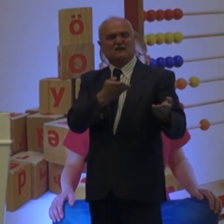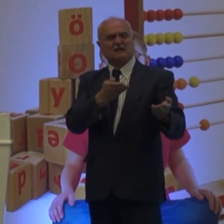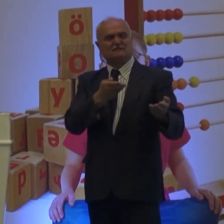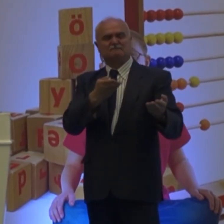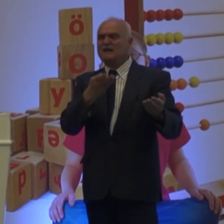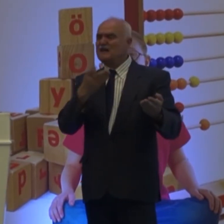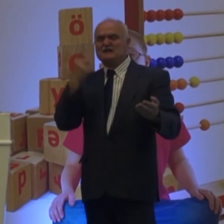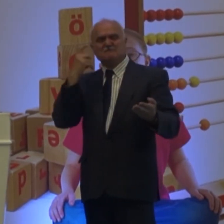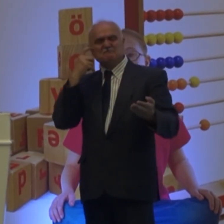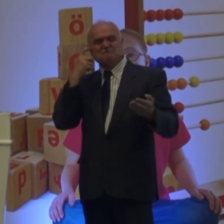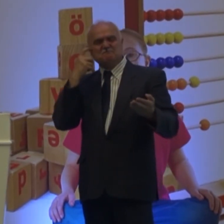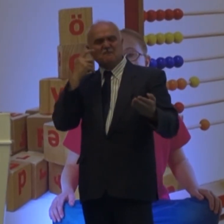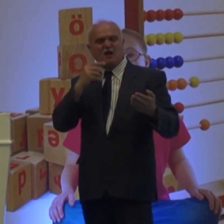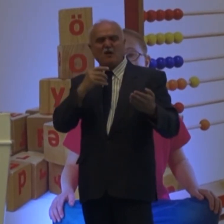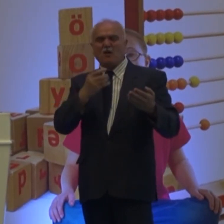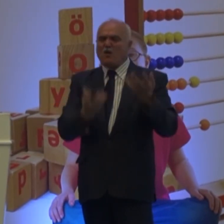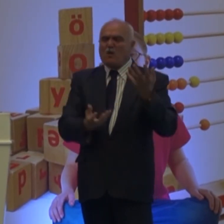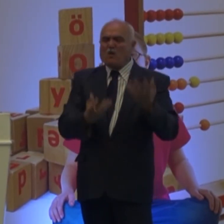tanılama araçlarımızın